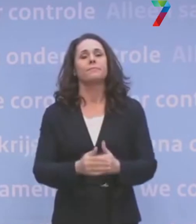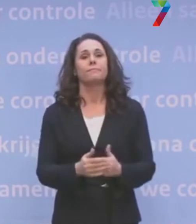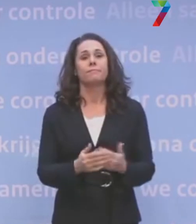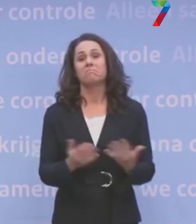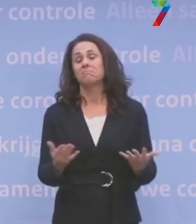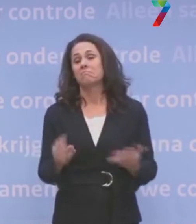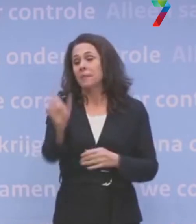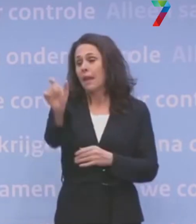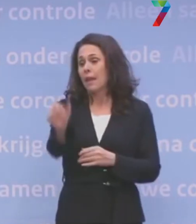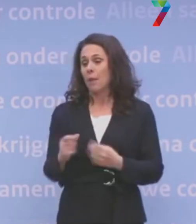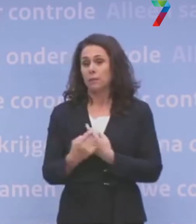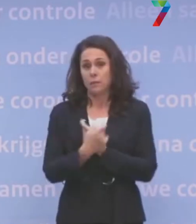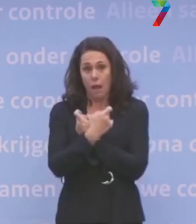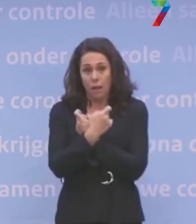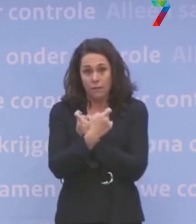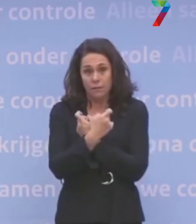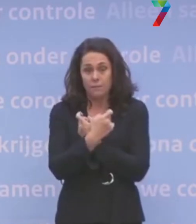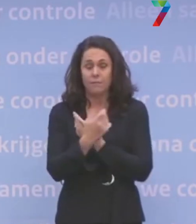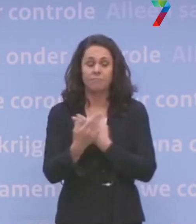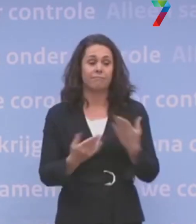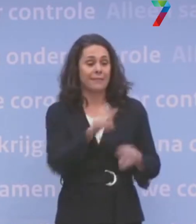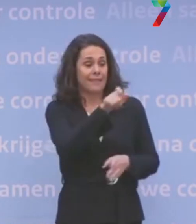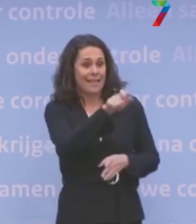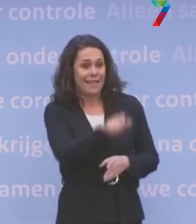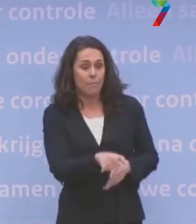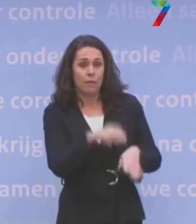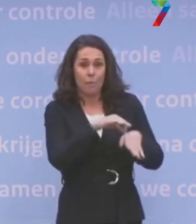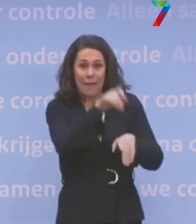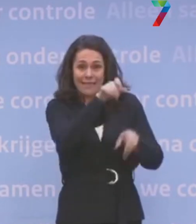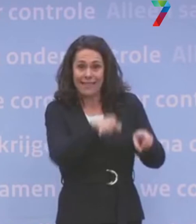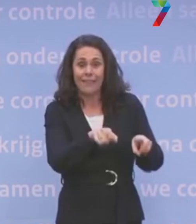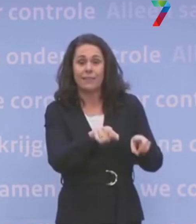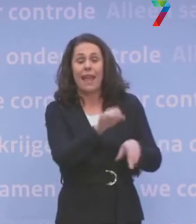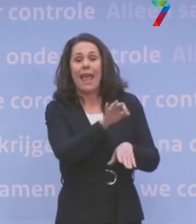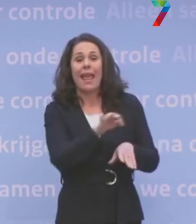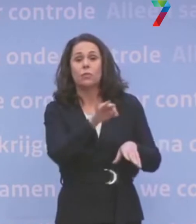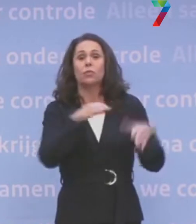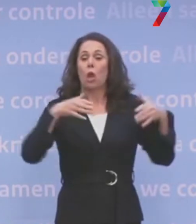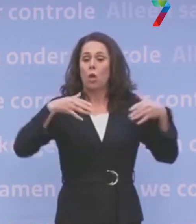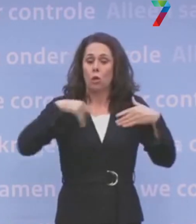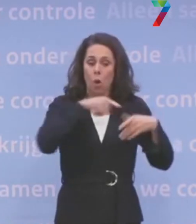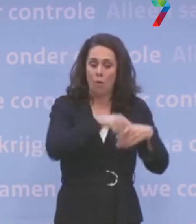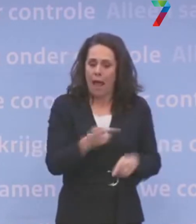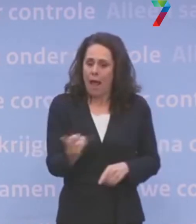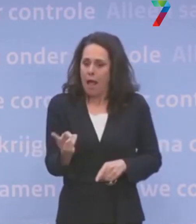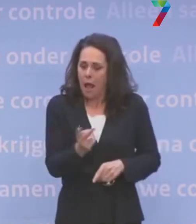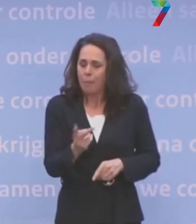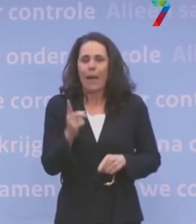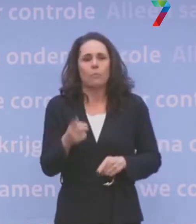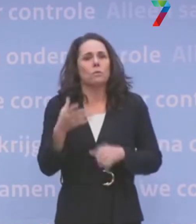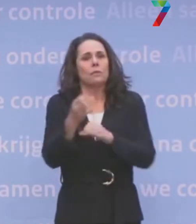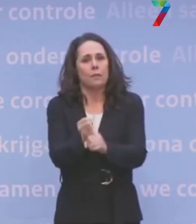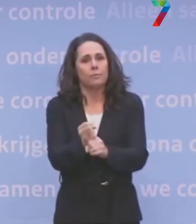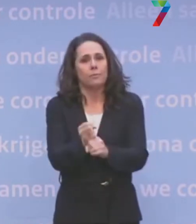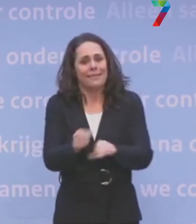kanker heeft net zo dringend hulp nodig als een patiënt met ernstige coronaklachten. Maar